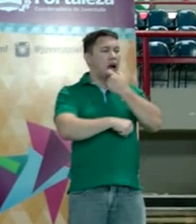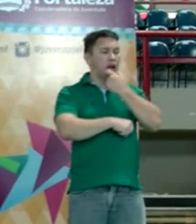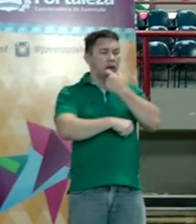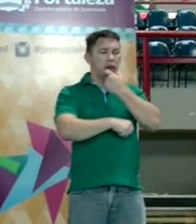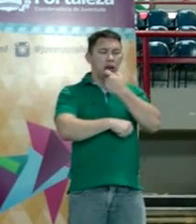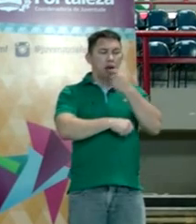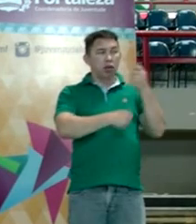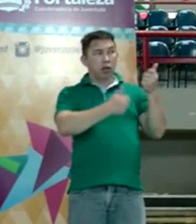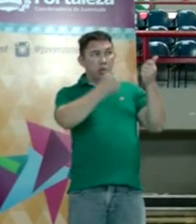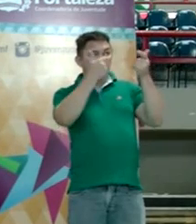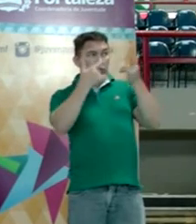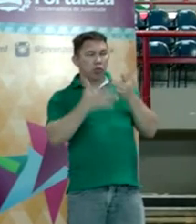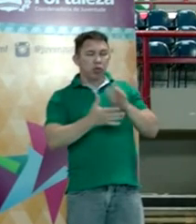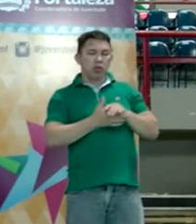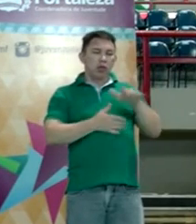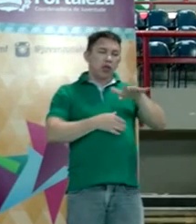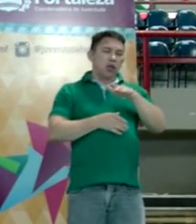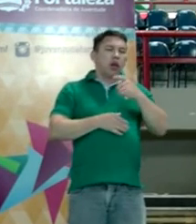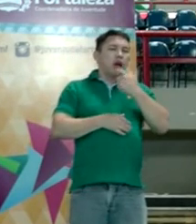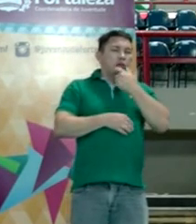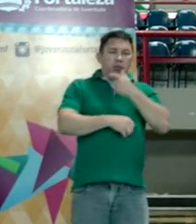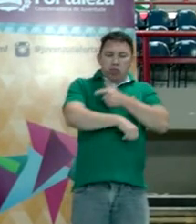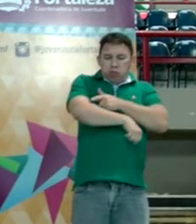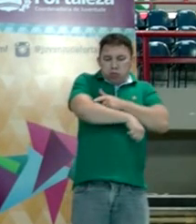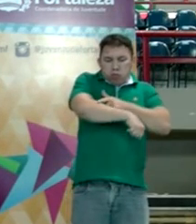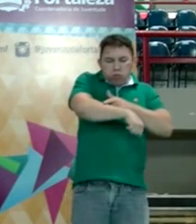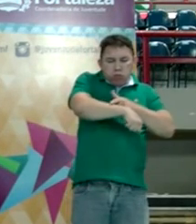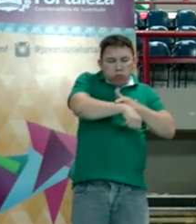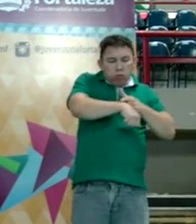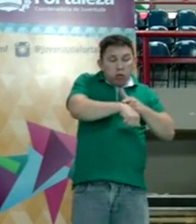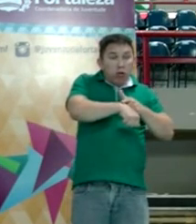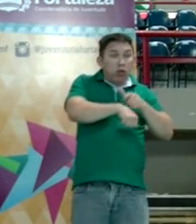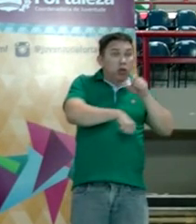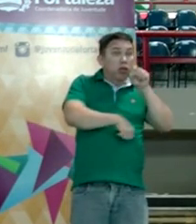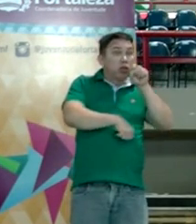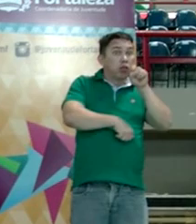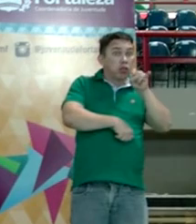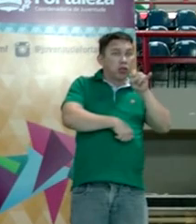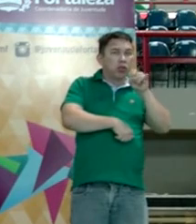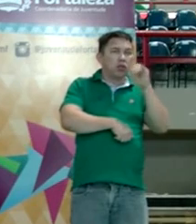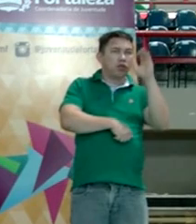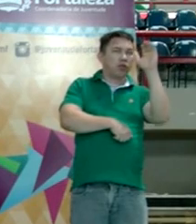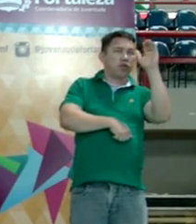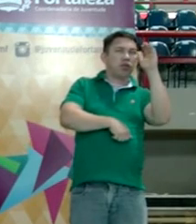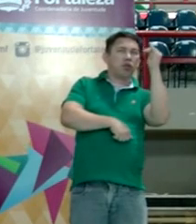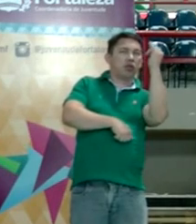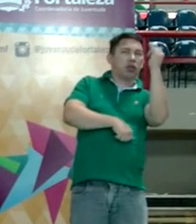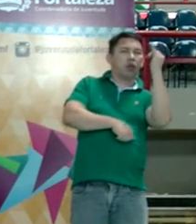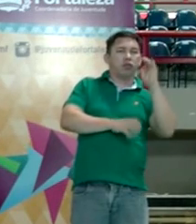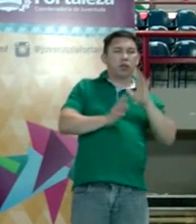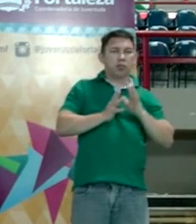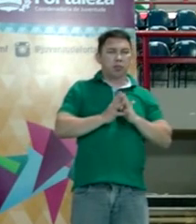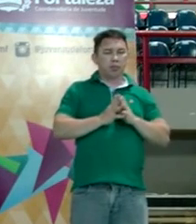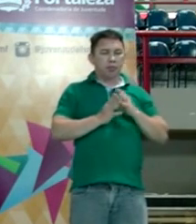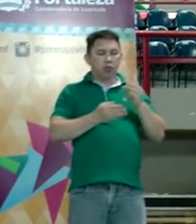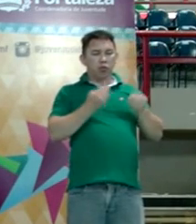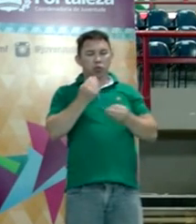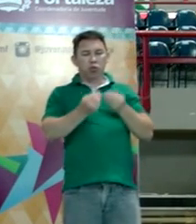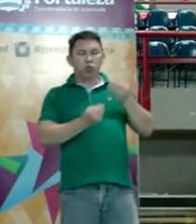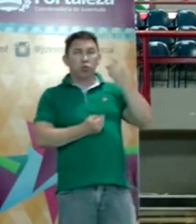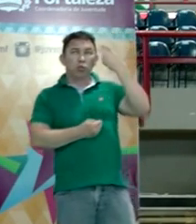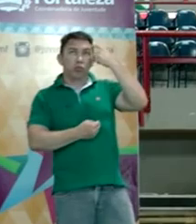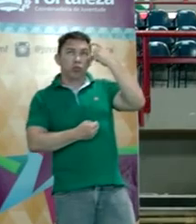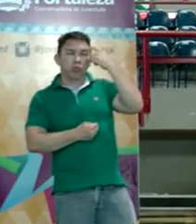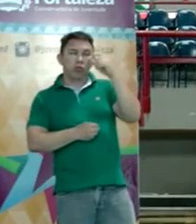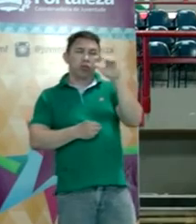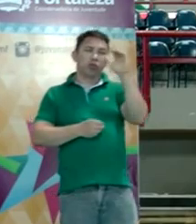dos ingleses. Os ingleses, eles são extremamente educados, se você lembrar isso a eles. Como é essa ideia